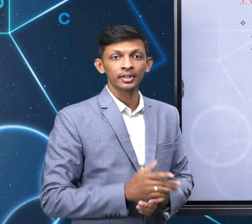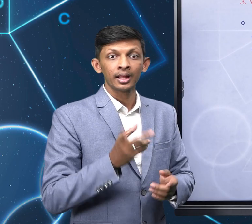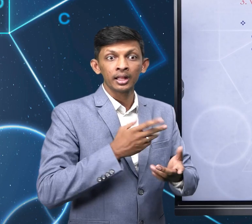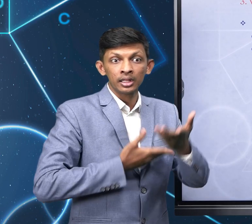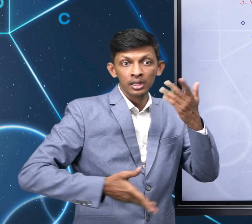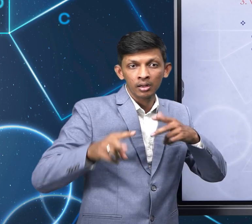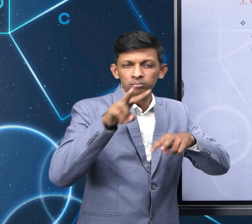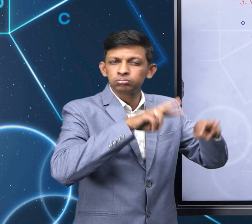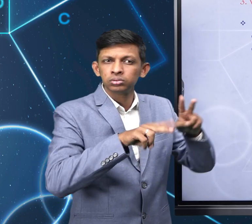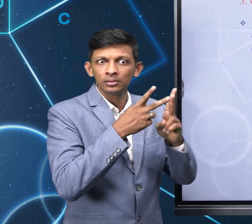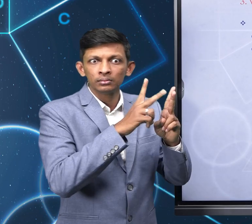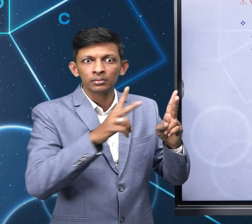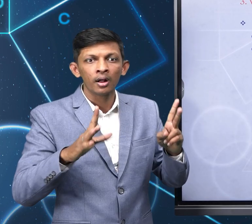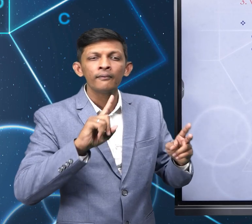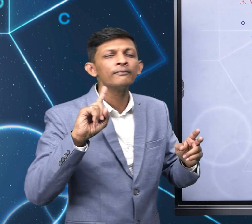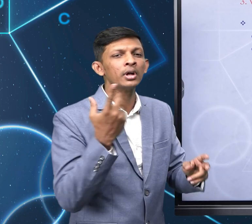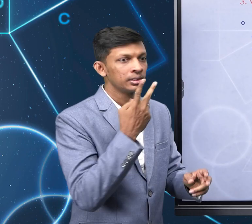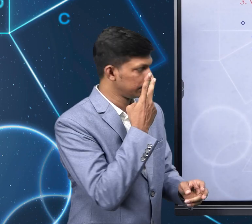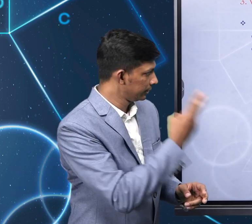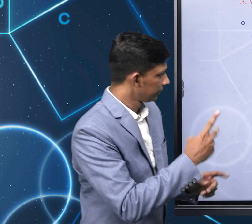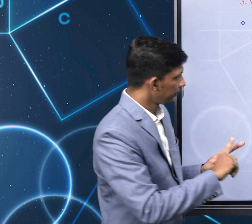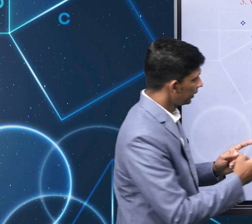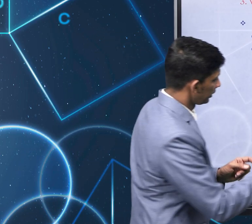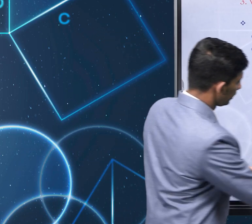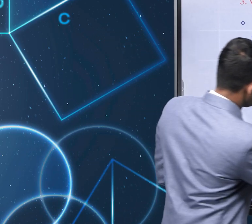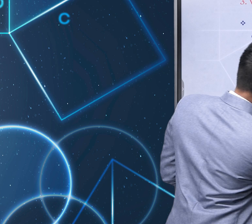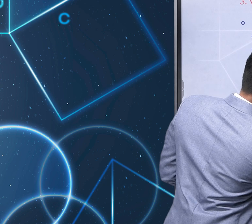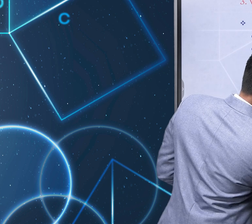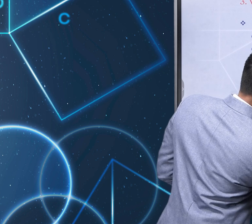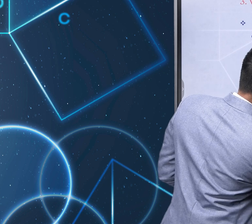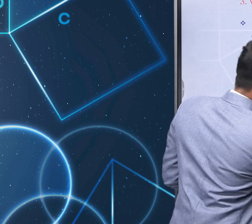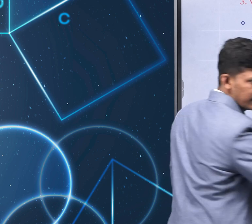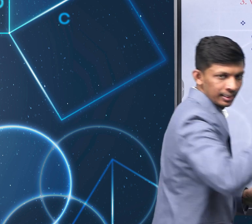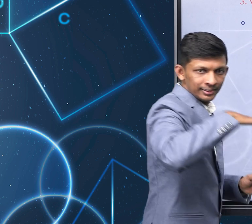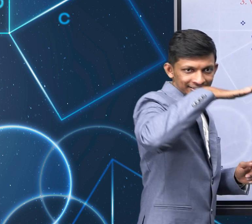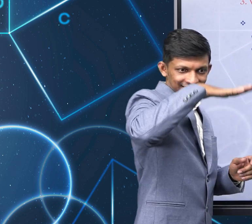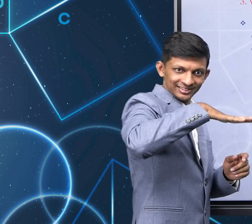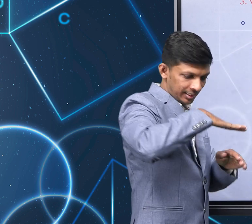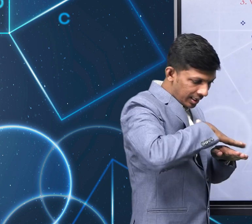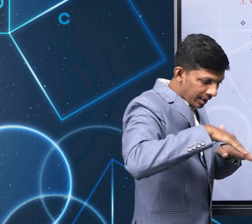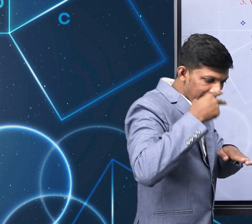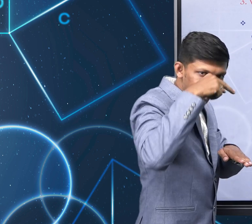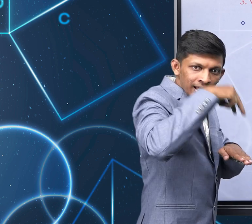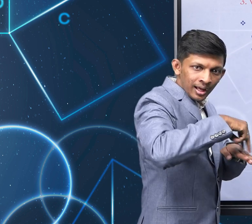वरील आकृतीमध्ये आपल्याला एक वेगळा टॉप व्ह्यू, फ्रंट व्ह्यू आणि साइड व्ह्यू